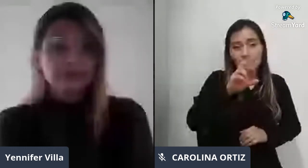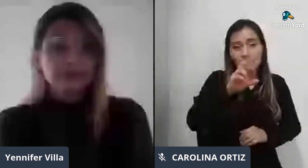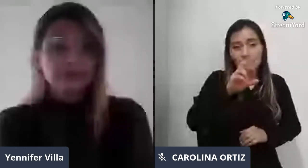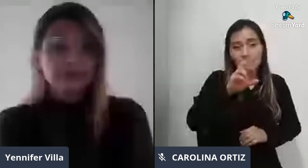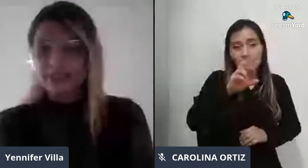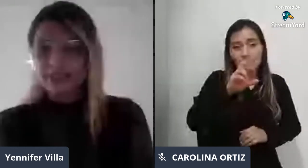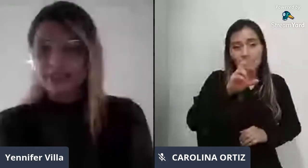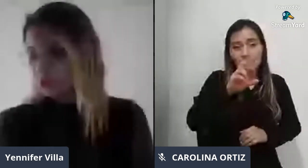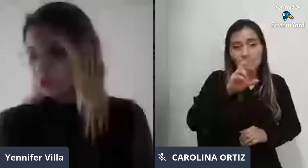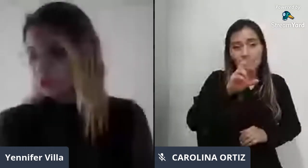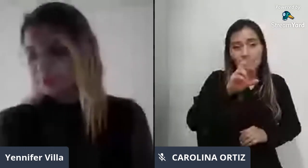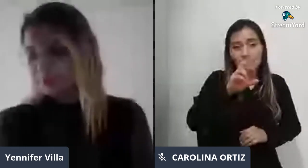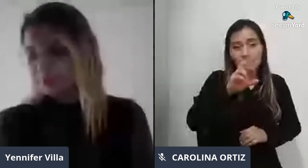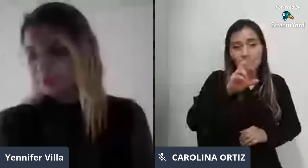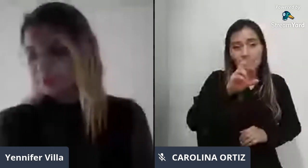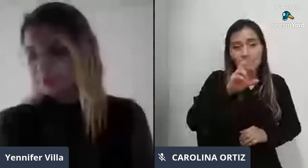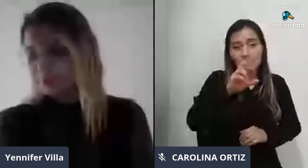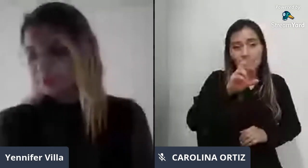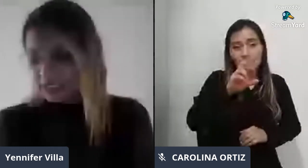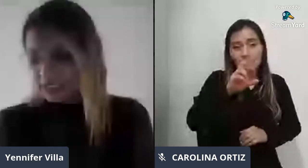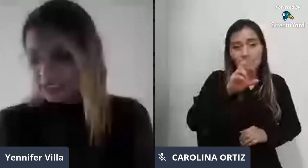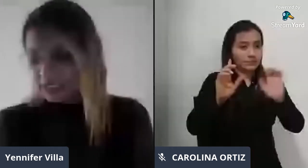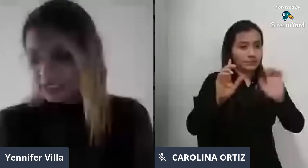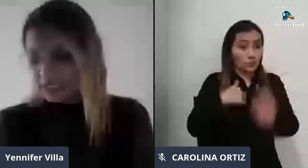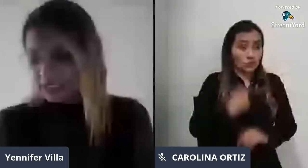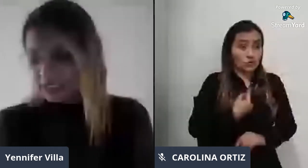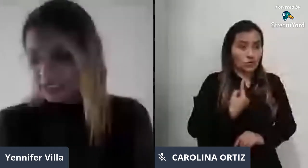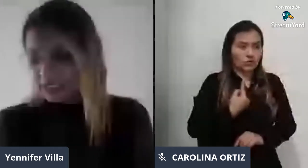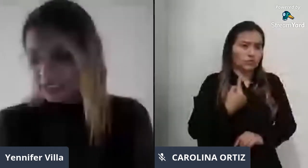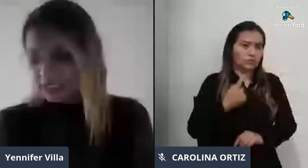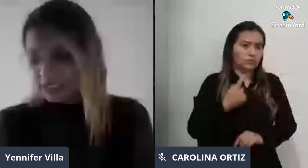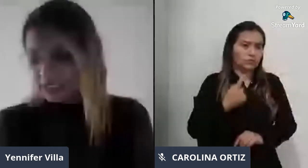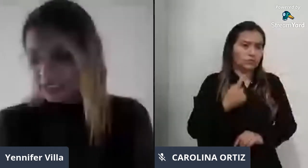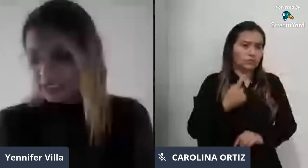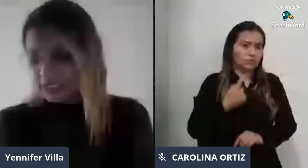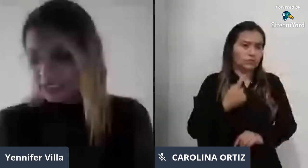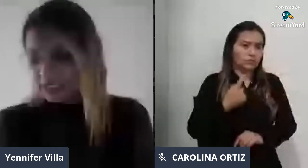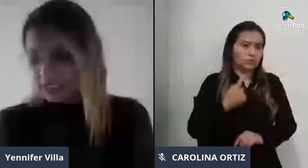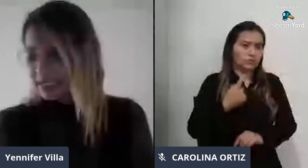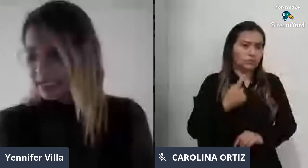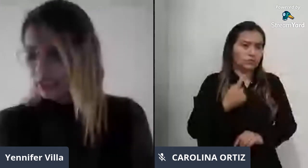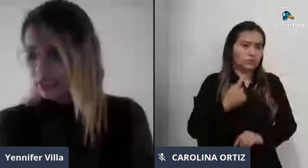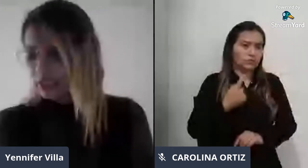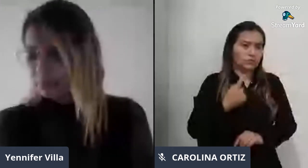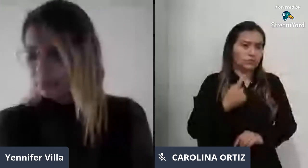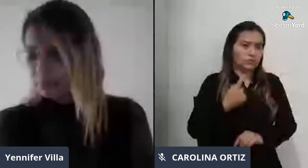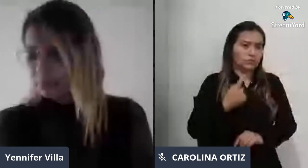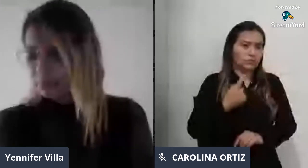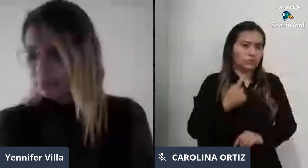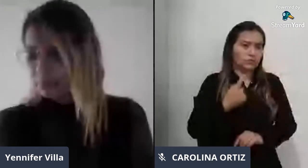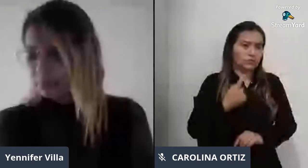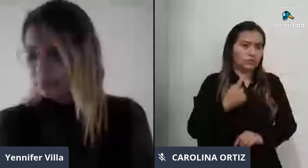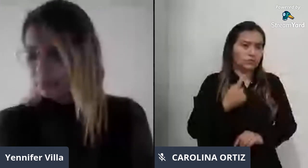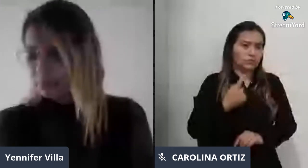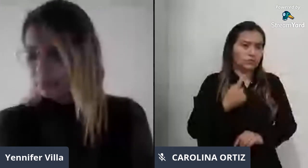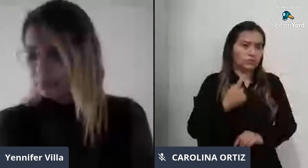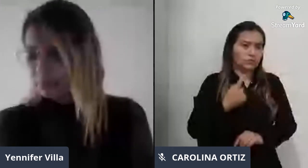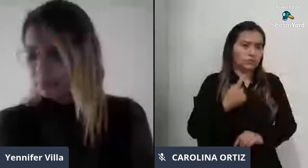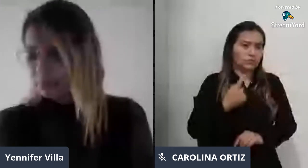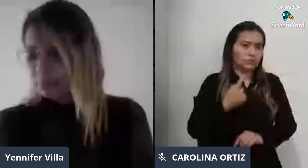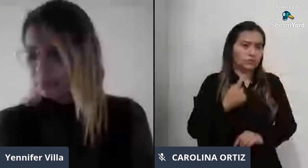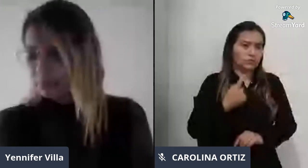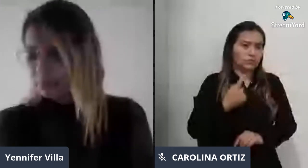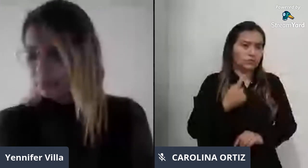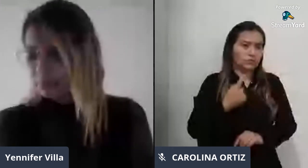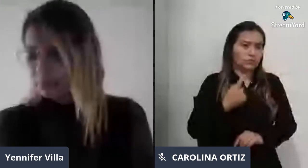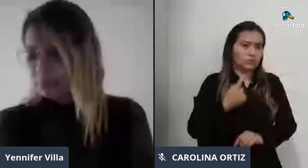sola. Hablamos con las compañeras también de lo que implica que el gobierno haya priorizado el cuidado de los bancos y de las grandes empresas